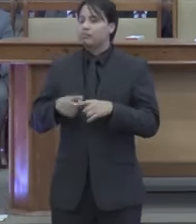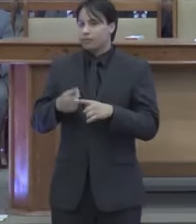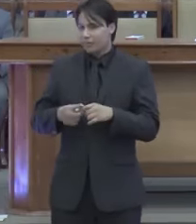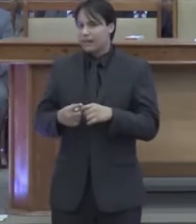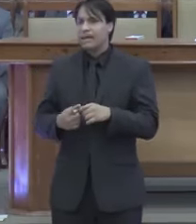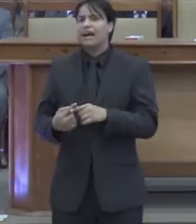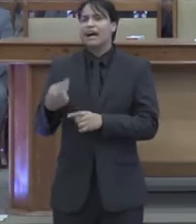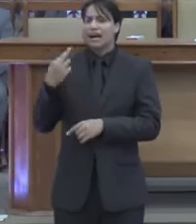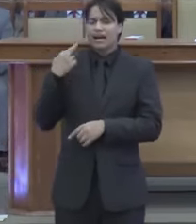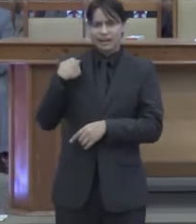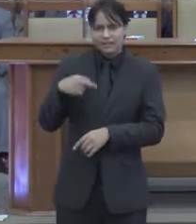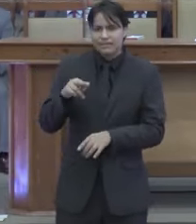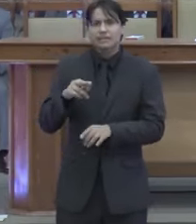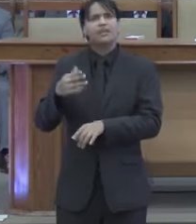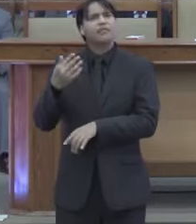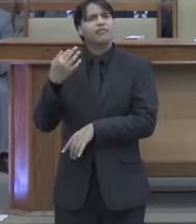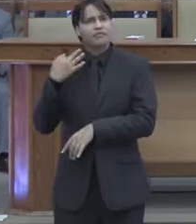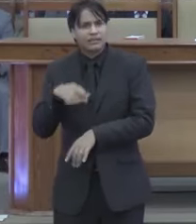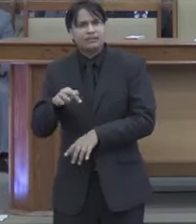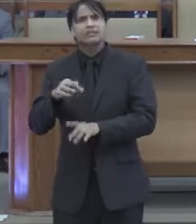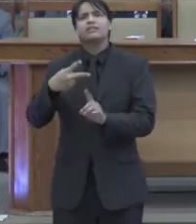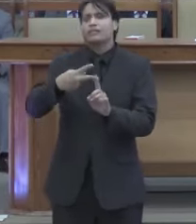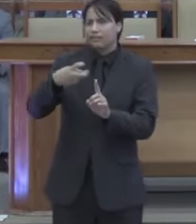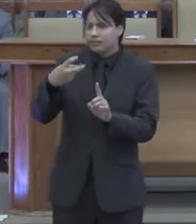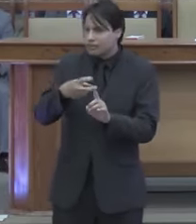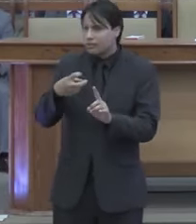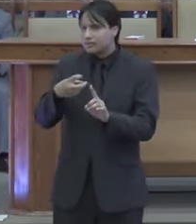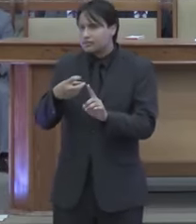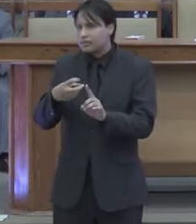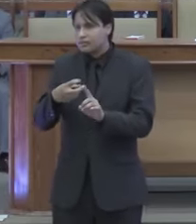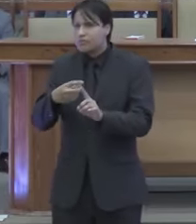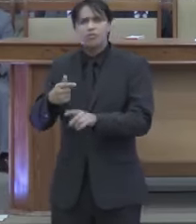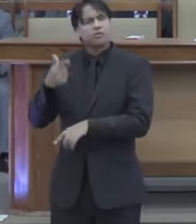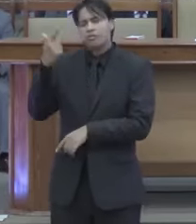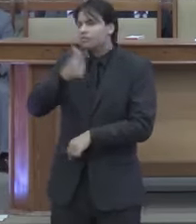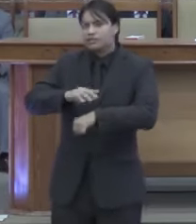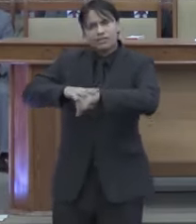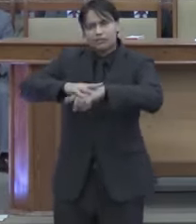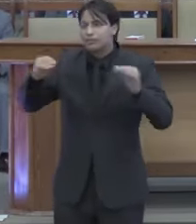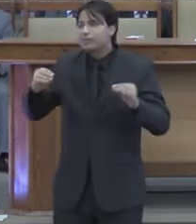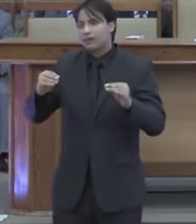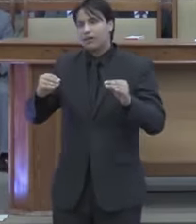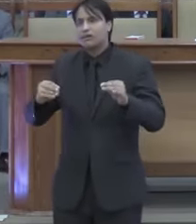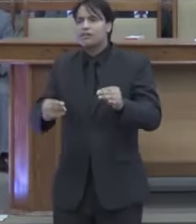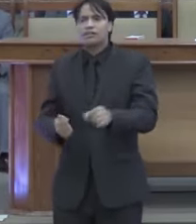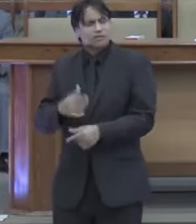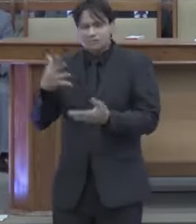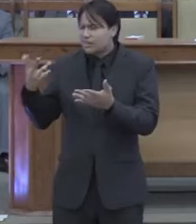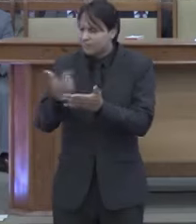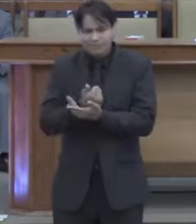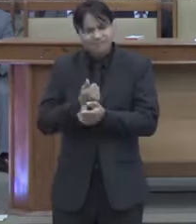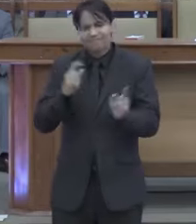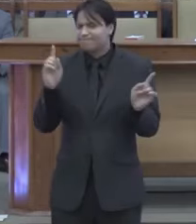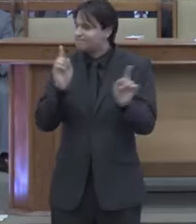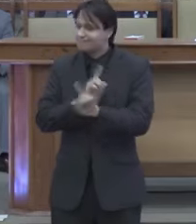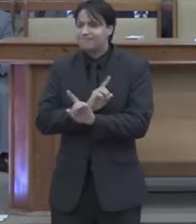religião deles, a teologia deles, não curava, não libertava, não salvava.